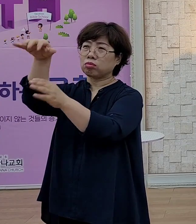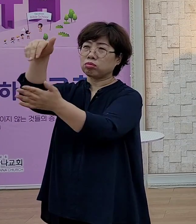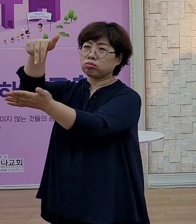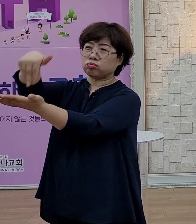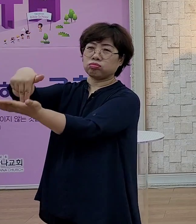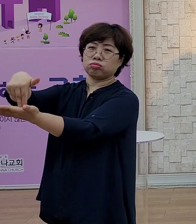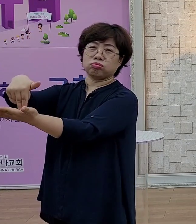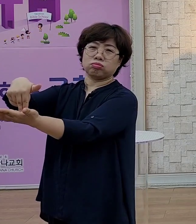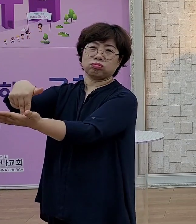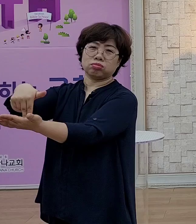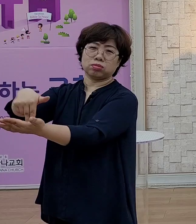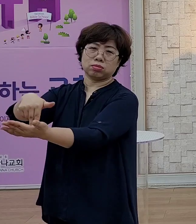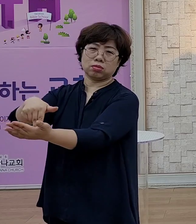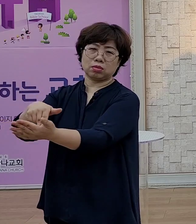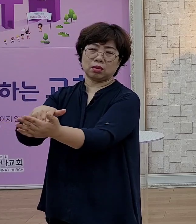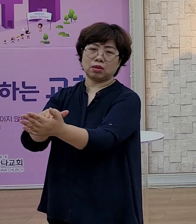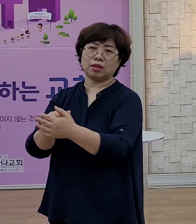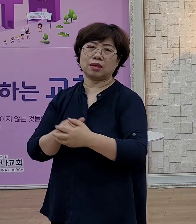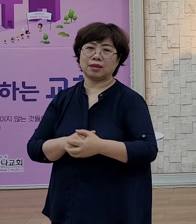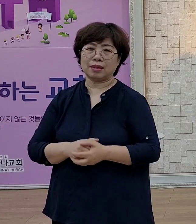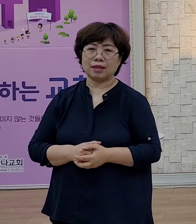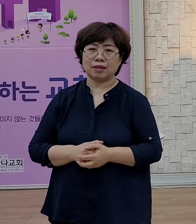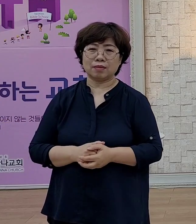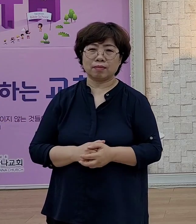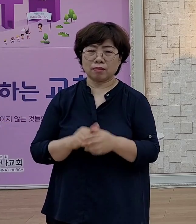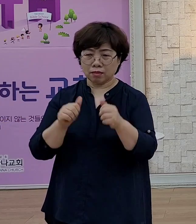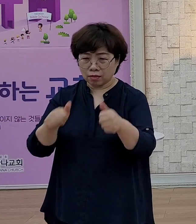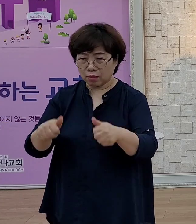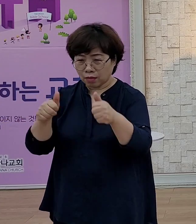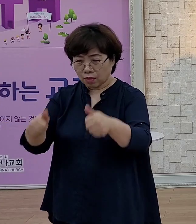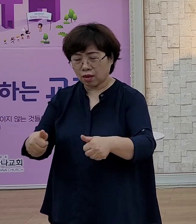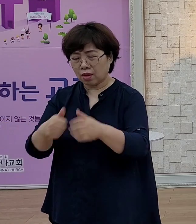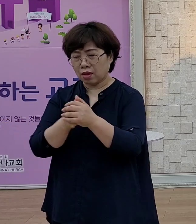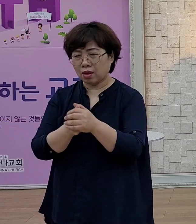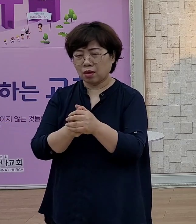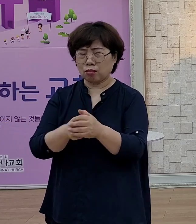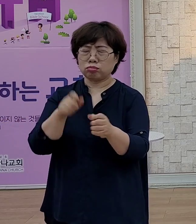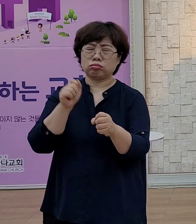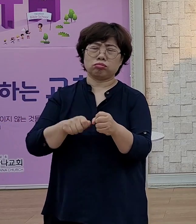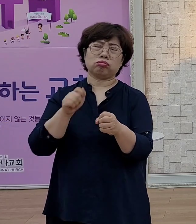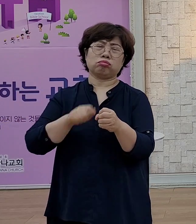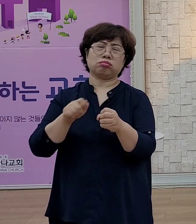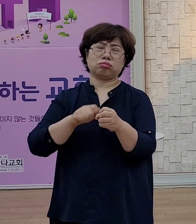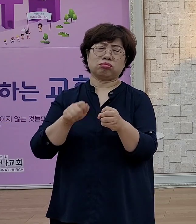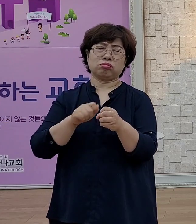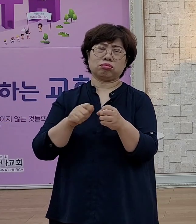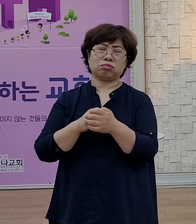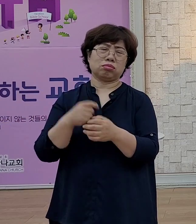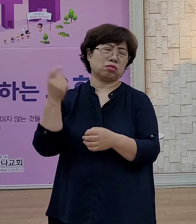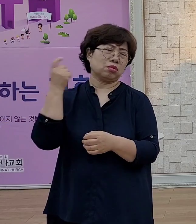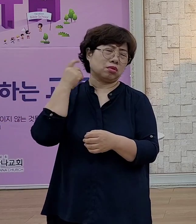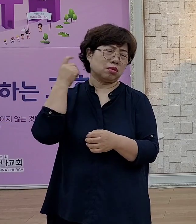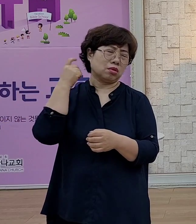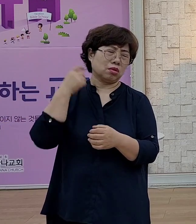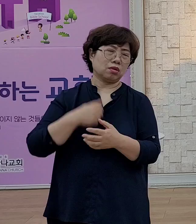놨더라. 그래 그 조문하는 데 가보니까 똑똑똑똑 목탁 소리를